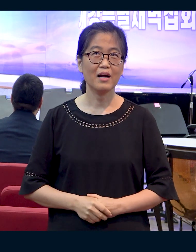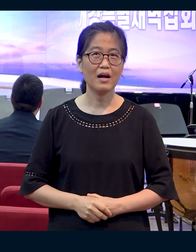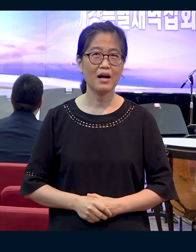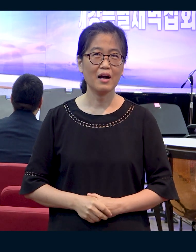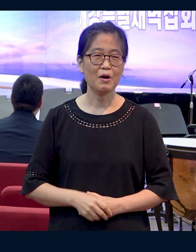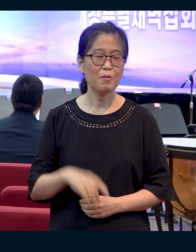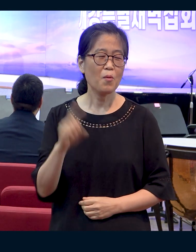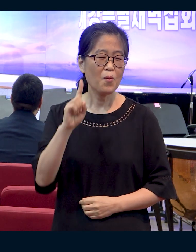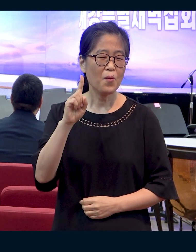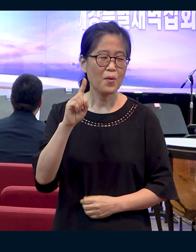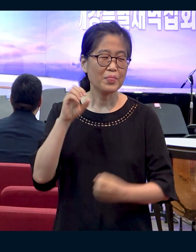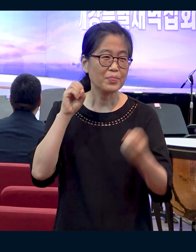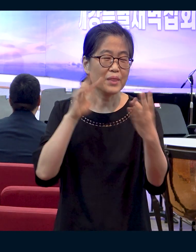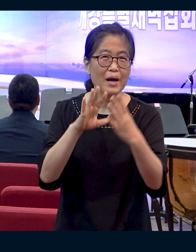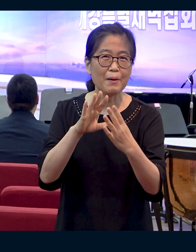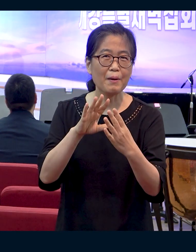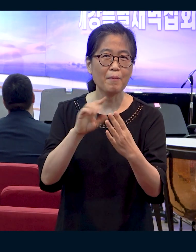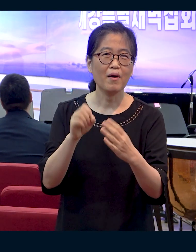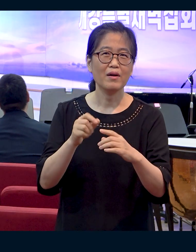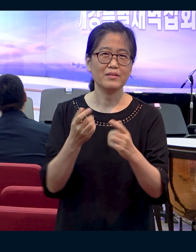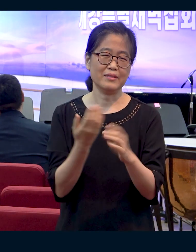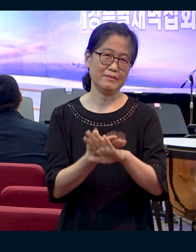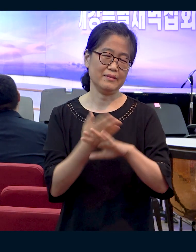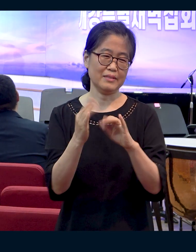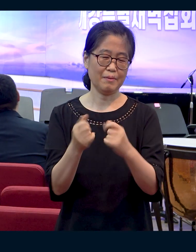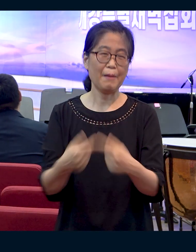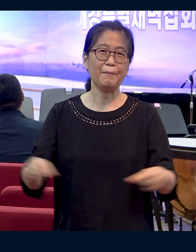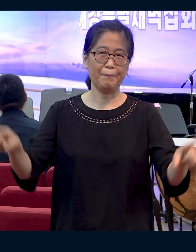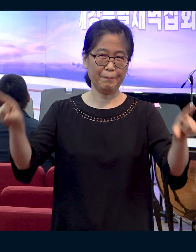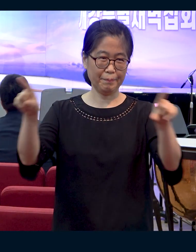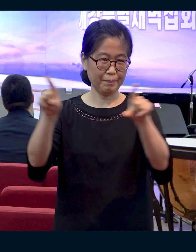다른 사람과 더불어 잘 살아가는 사람이다.